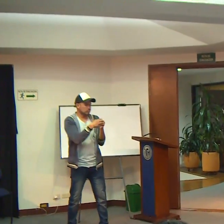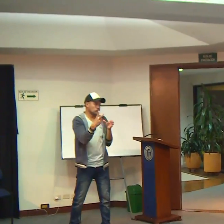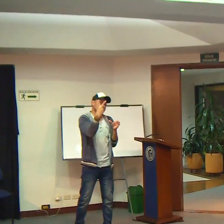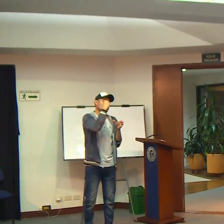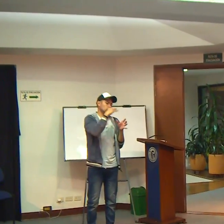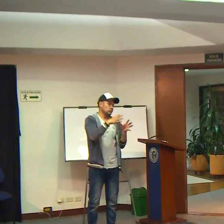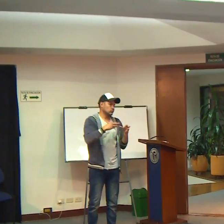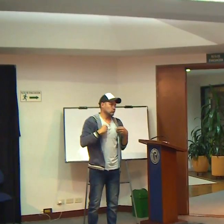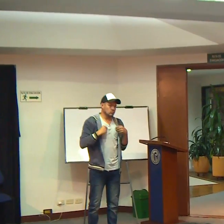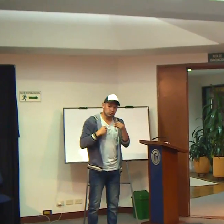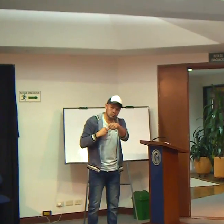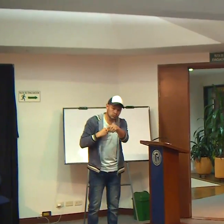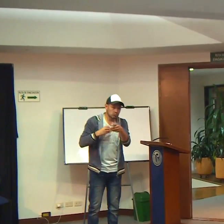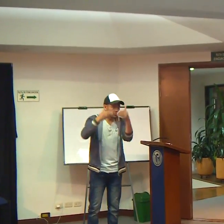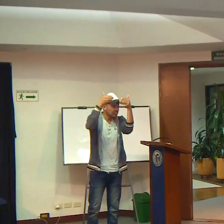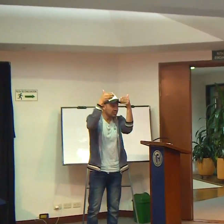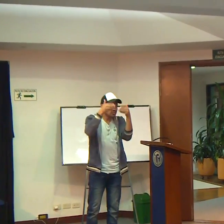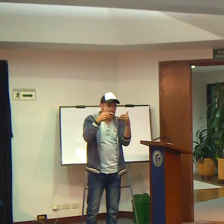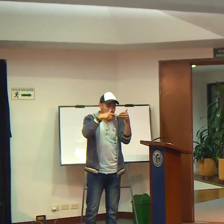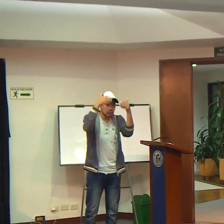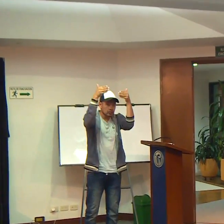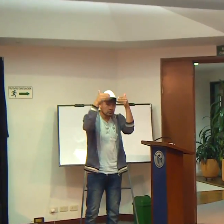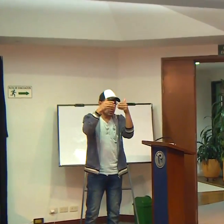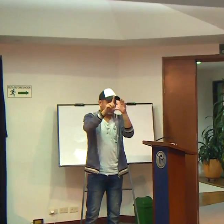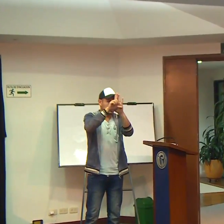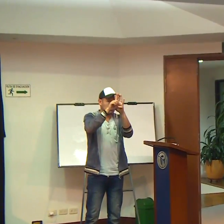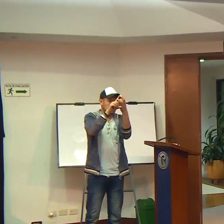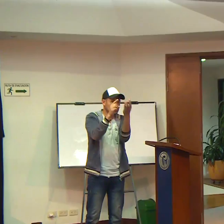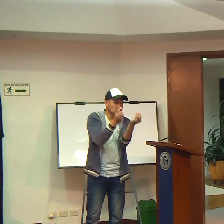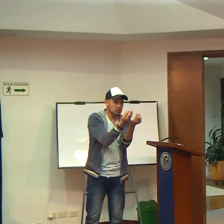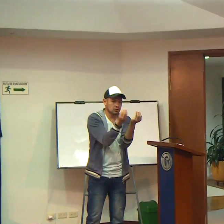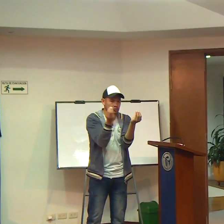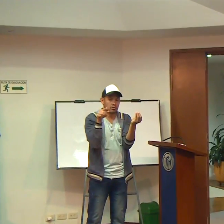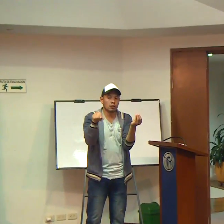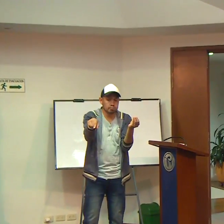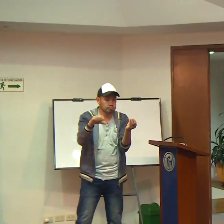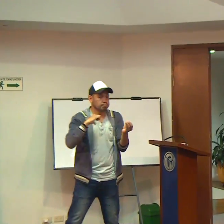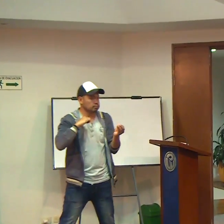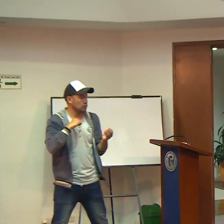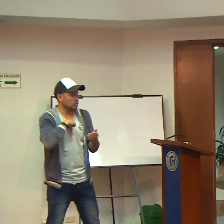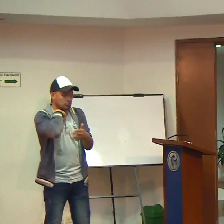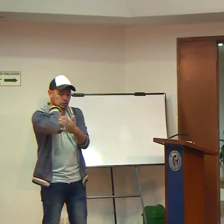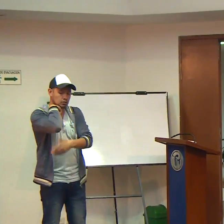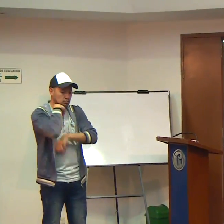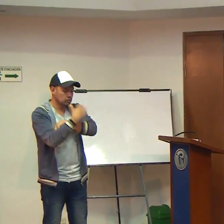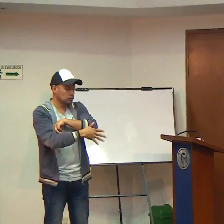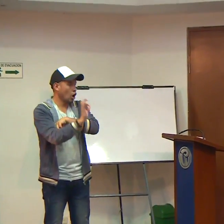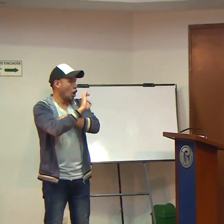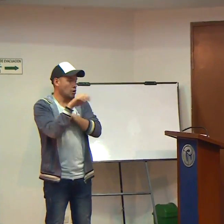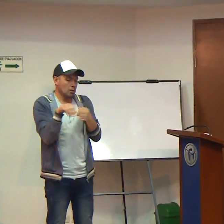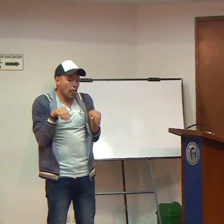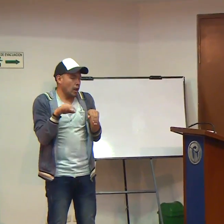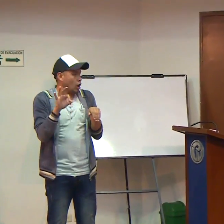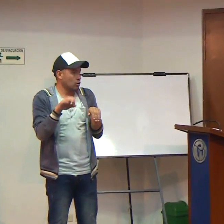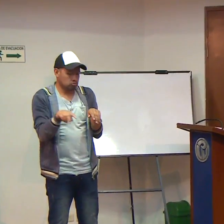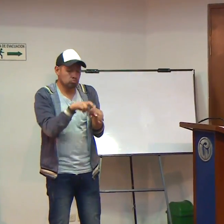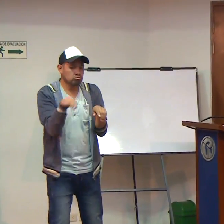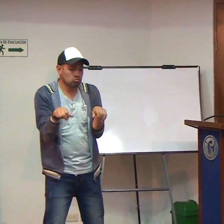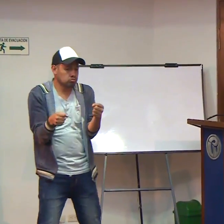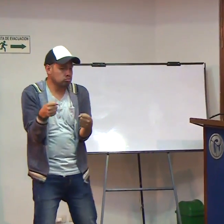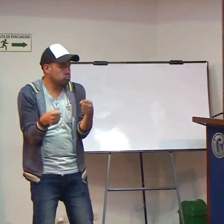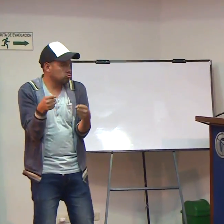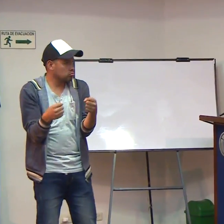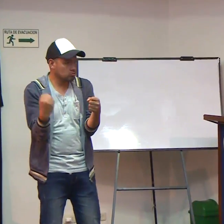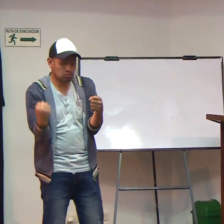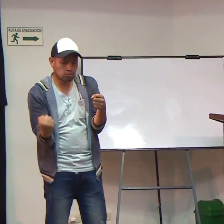la oportunidad para tener nuestras motos, nuestros vehículos y pues que siempre ven, ay, la persona en condición con discapacidad, pues siempre lo ven